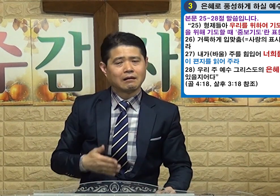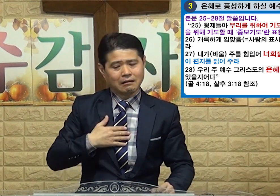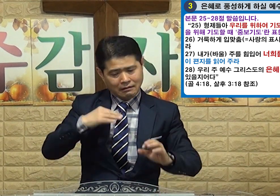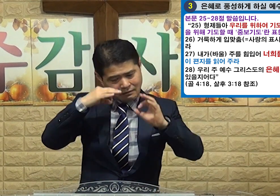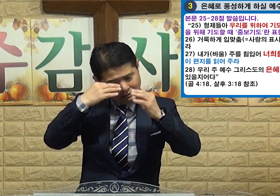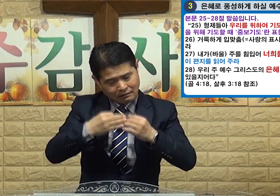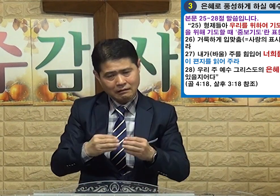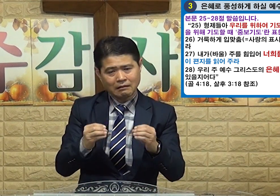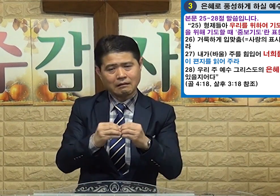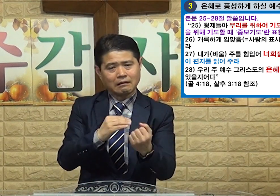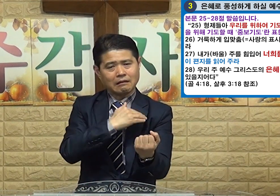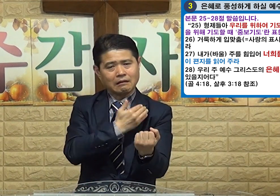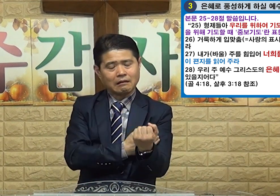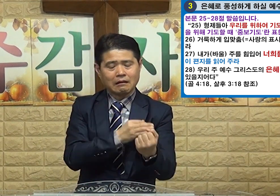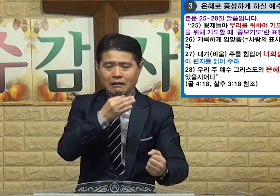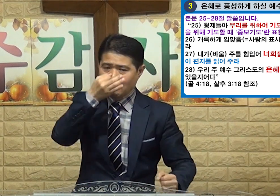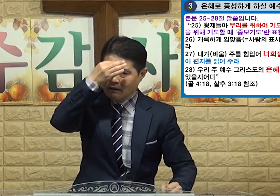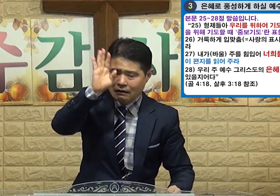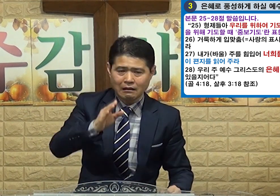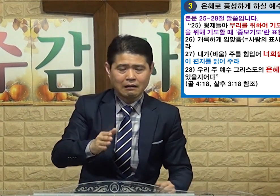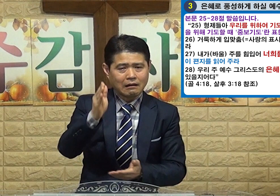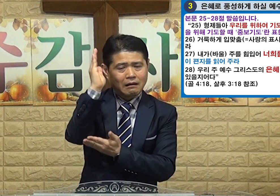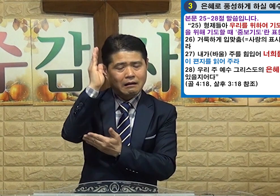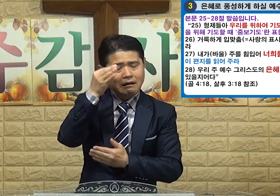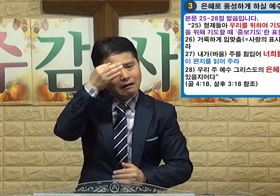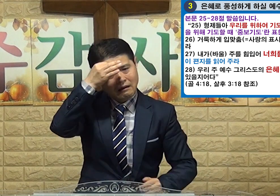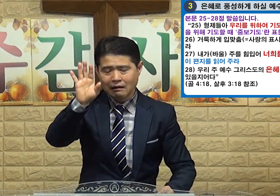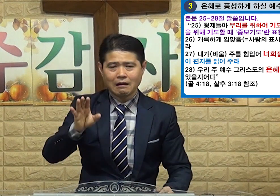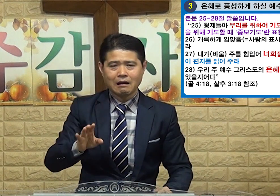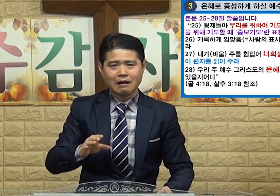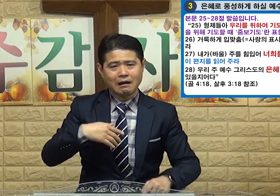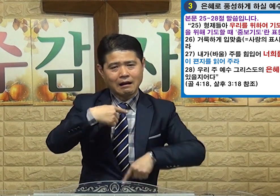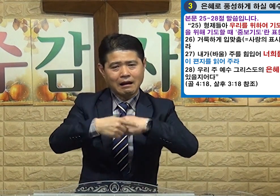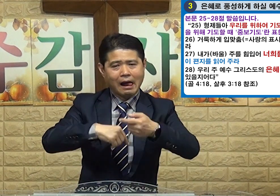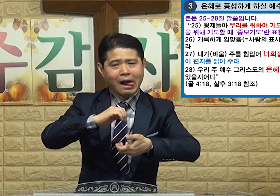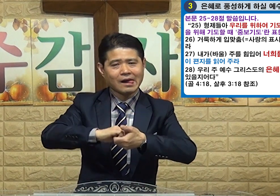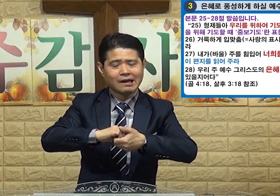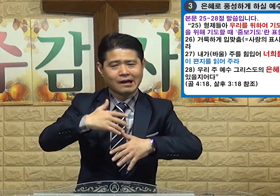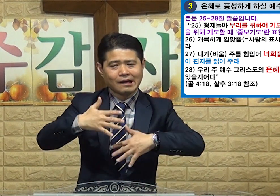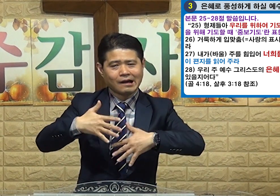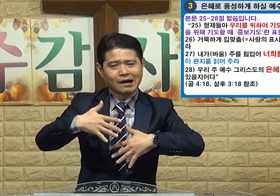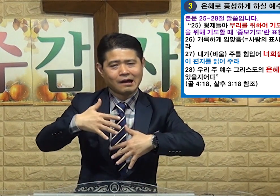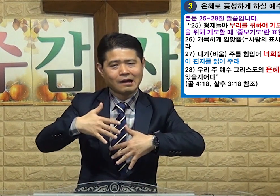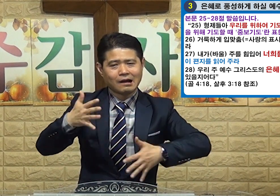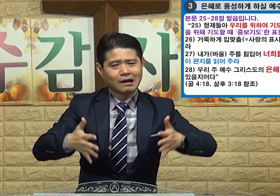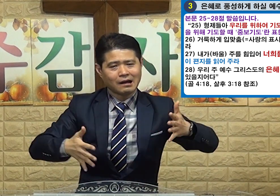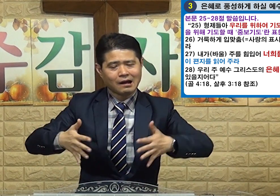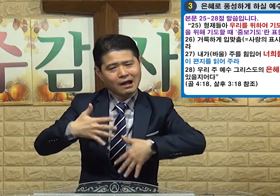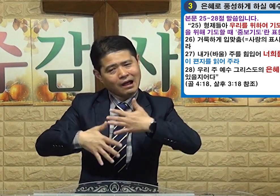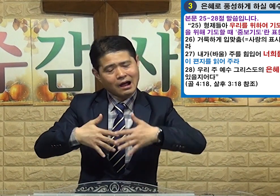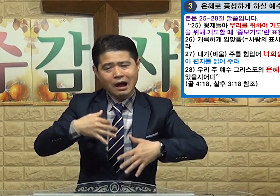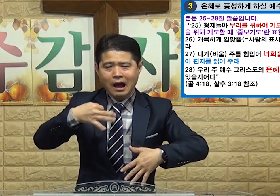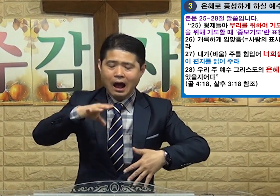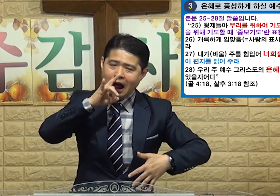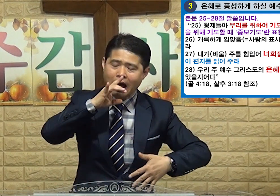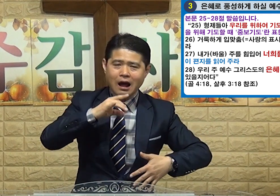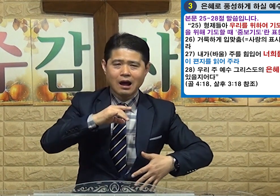망설였었던 것입니다. 제 스스로를 보니 제 능력이 없었습니다. 저는 전할 능력도 없고 수어도 잘